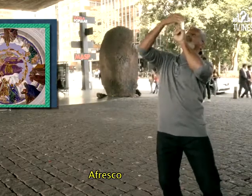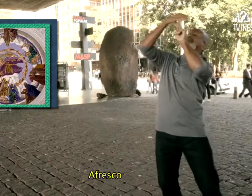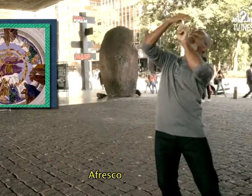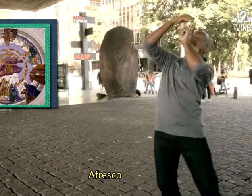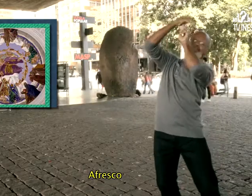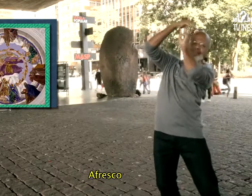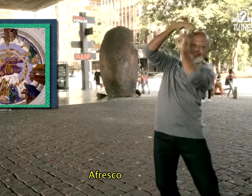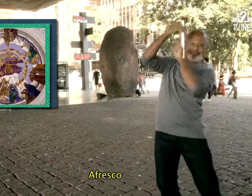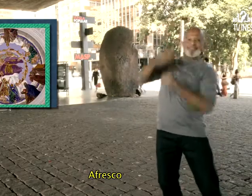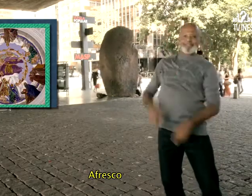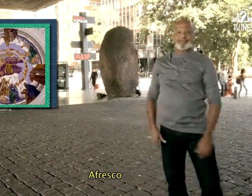Afresco.